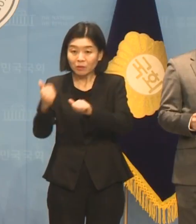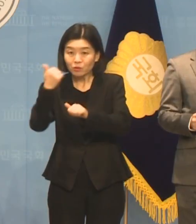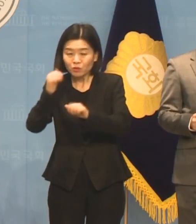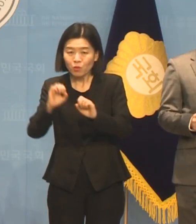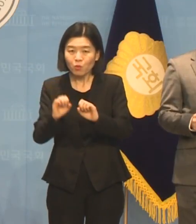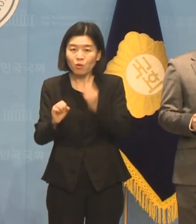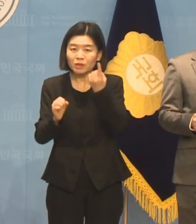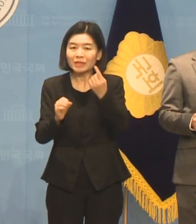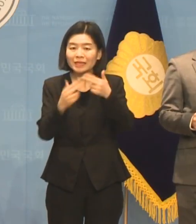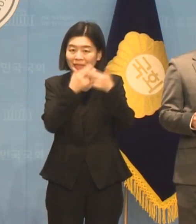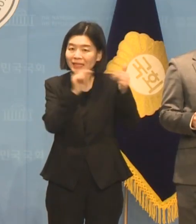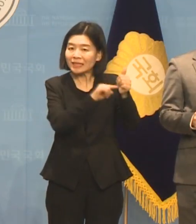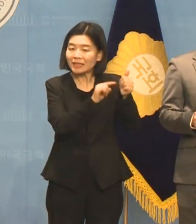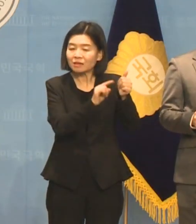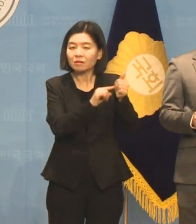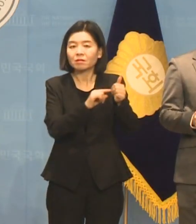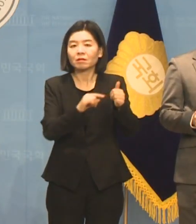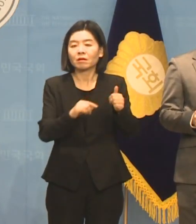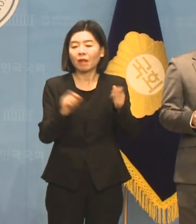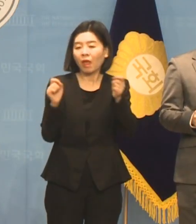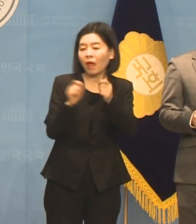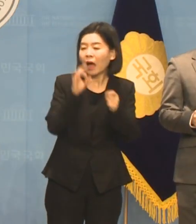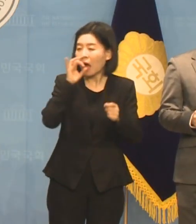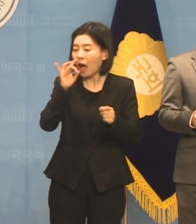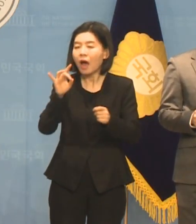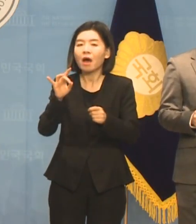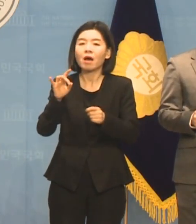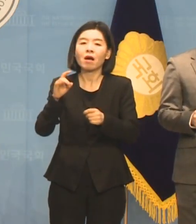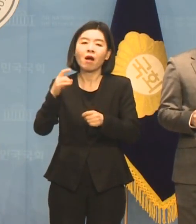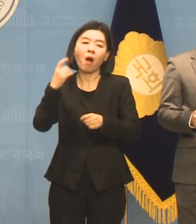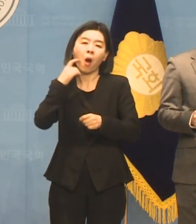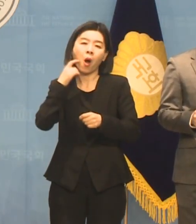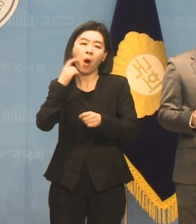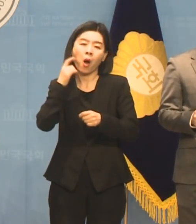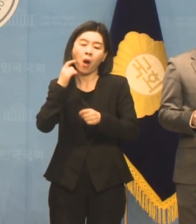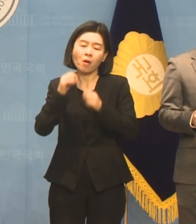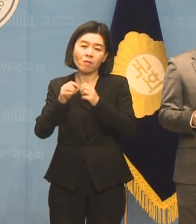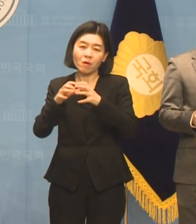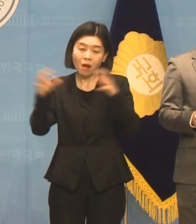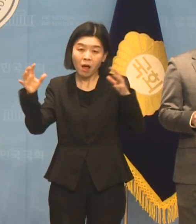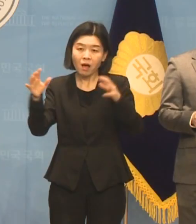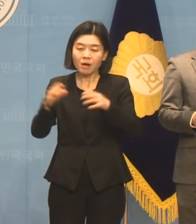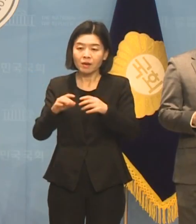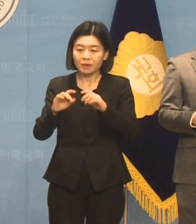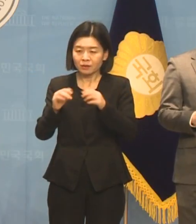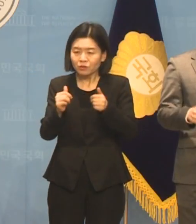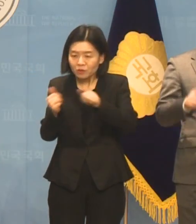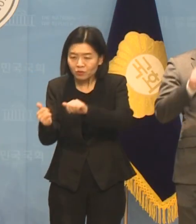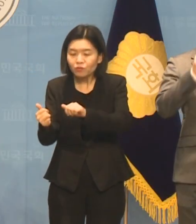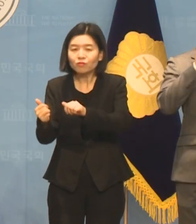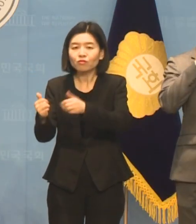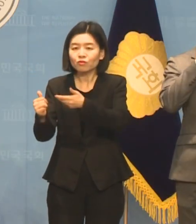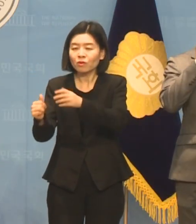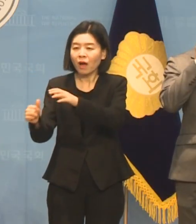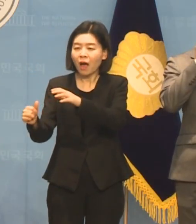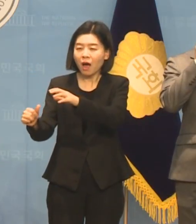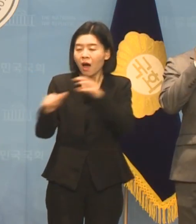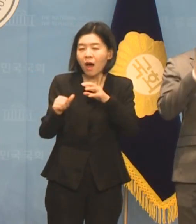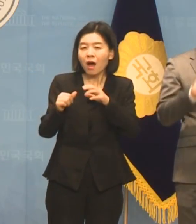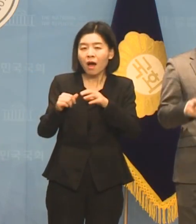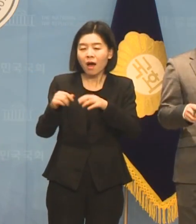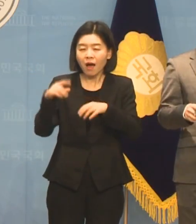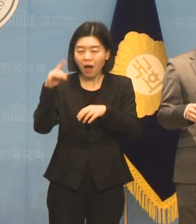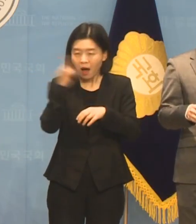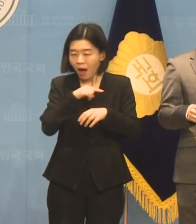다 죽는다 등의 악의적인 허위 사실도 퍼지고 있습니다. 이는 개인의 죽음을 정치적 목적으로 이용하는 인면수심의 행태로